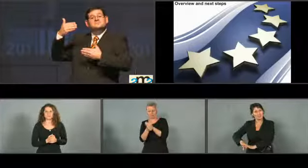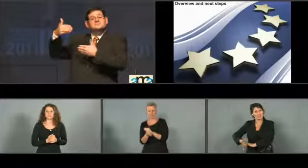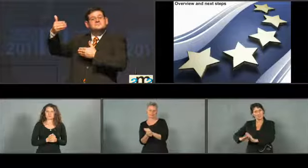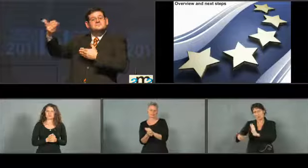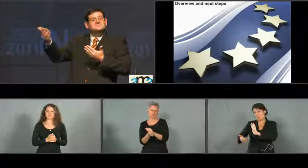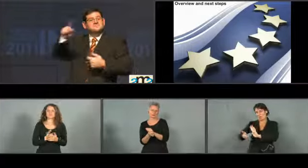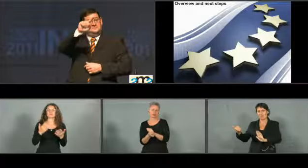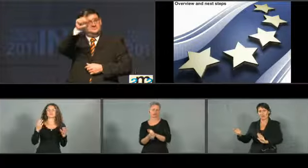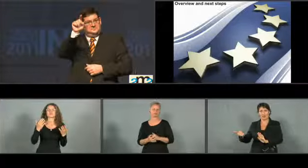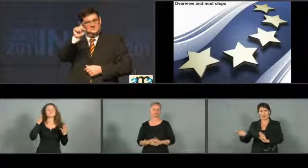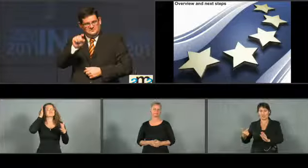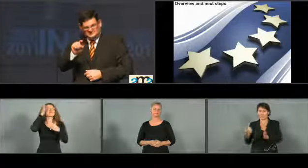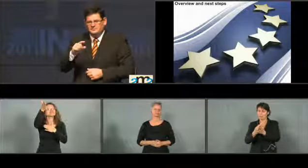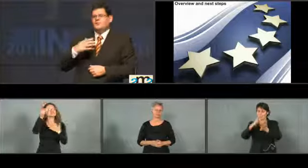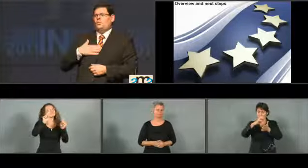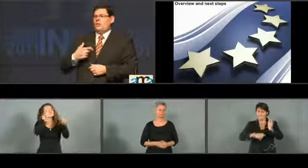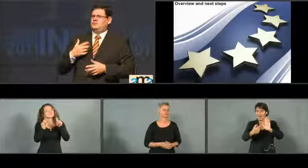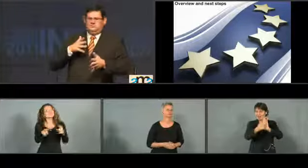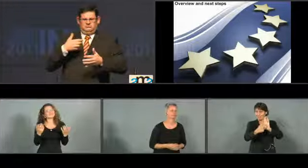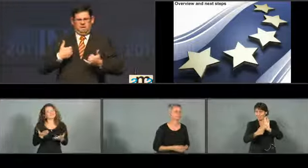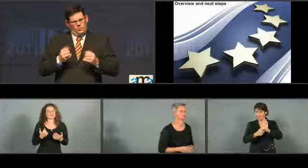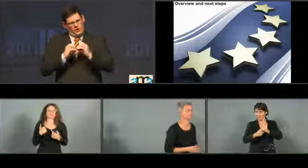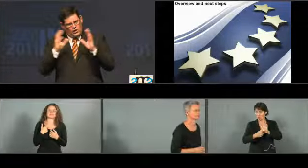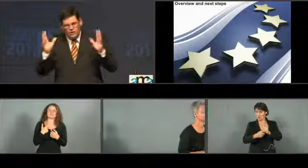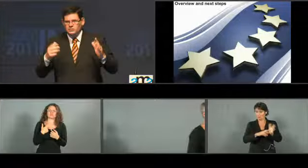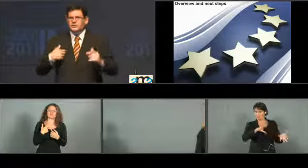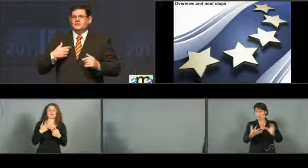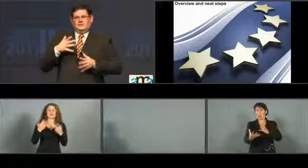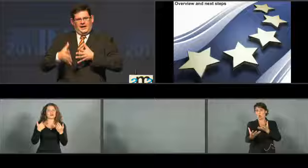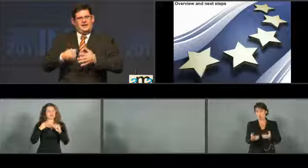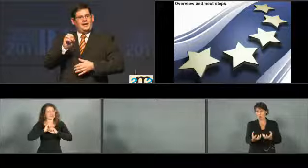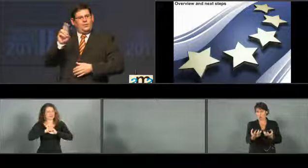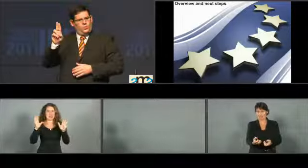J'ai encore 10 minutes, très bien. Et l'avenir,